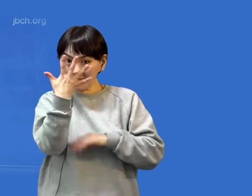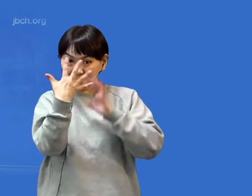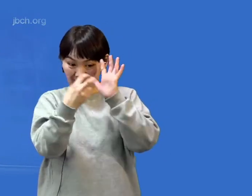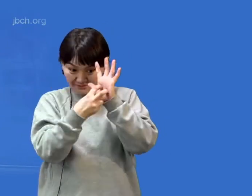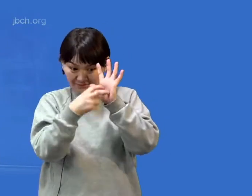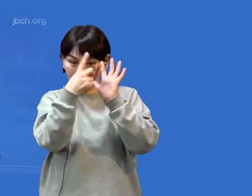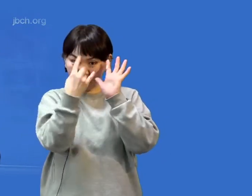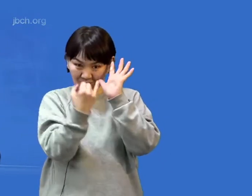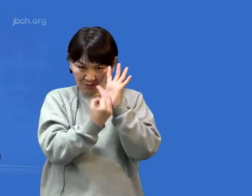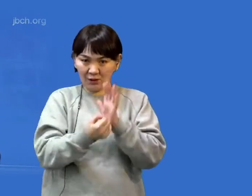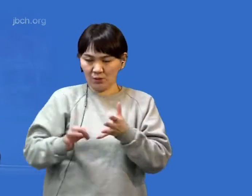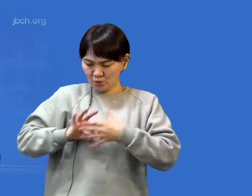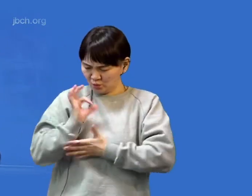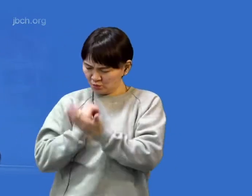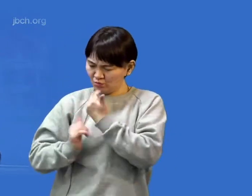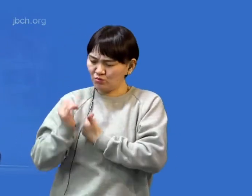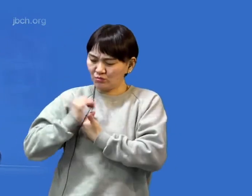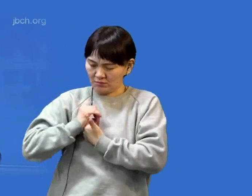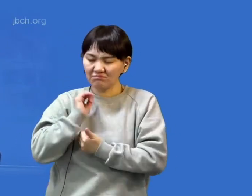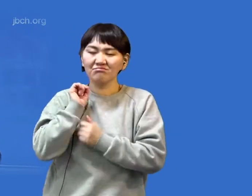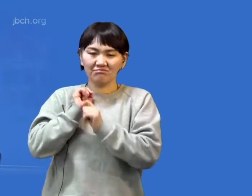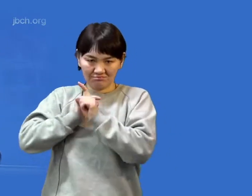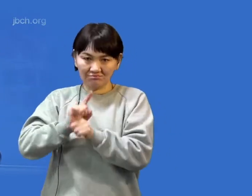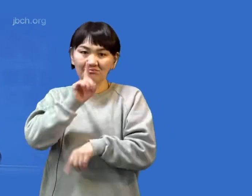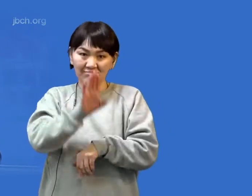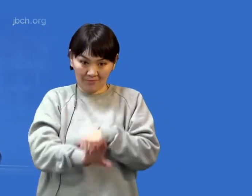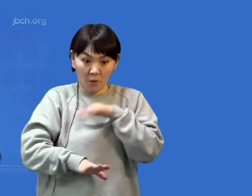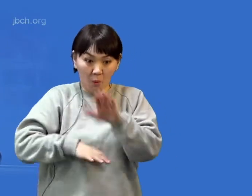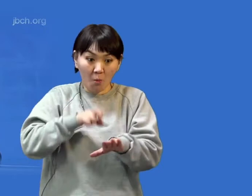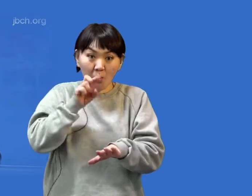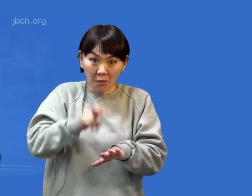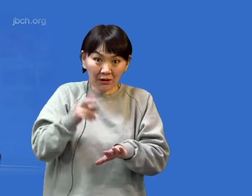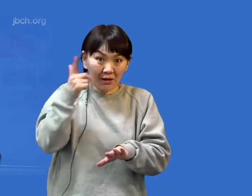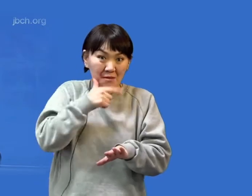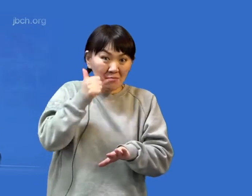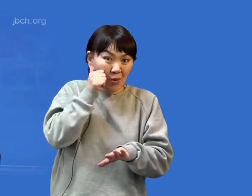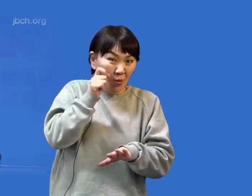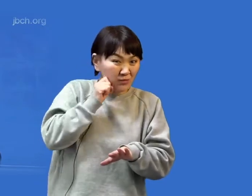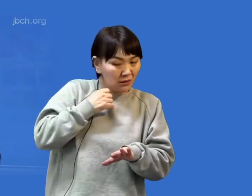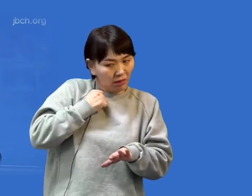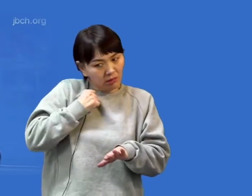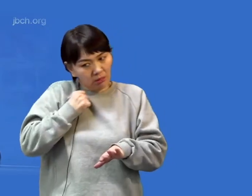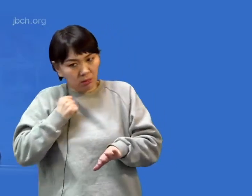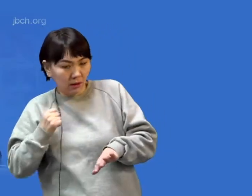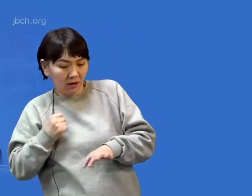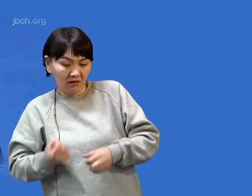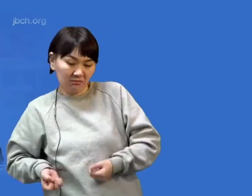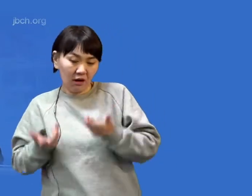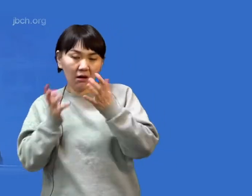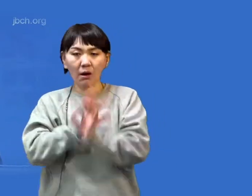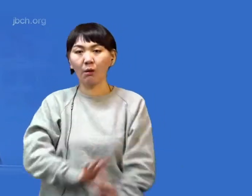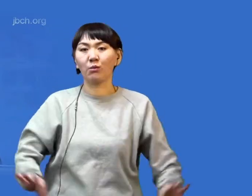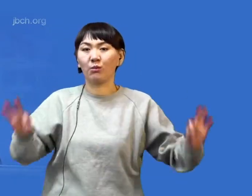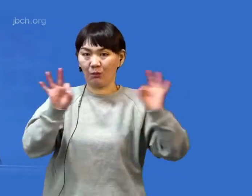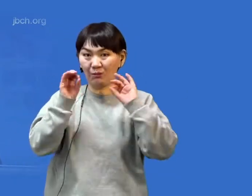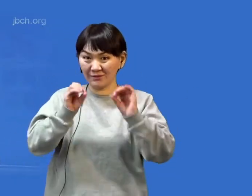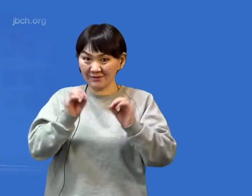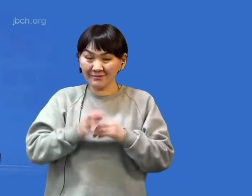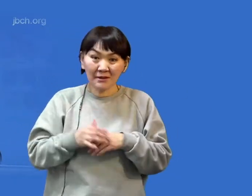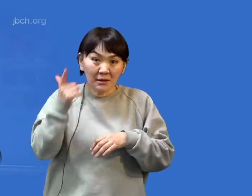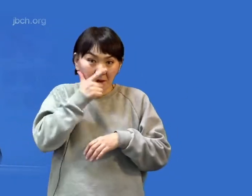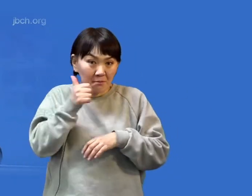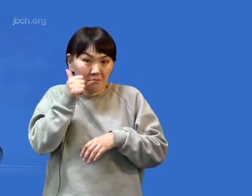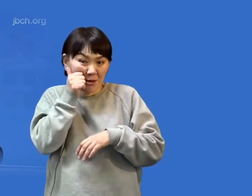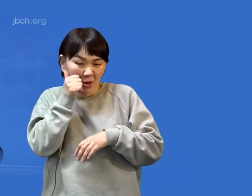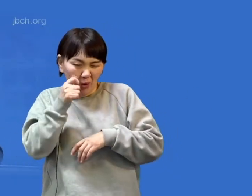сүнсээр яваа. Тэгвэл та нар махуудын хүслээ гүйцэлдүүлэхгүй ээ. Тэгээ махуудын хүслээ гүйцэлдүүлэхгүй